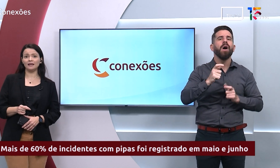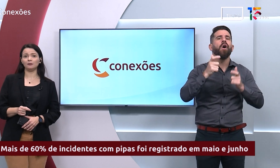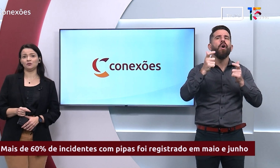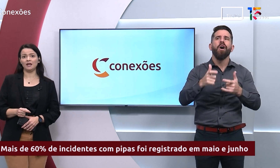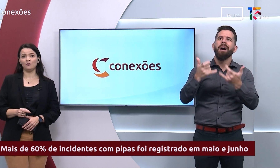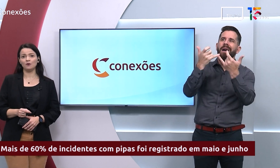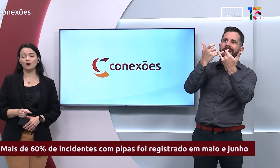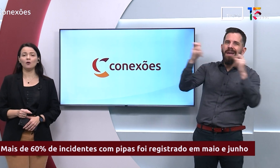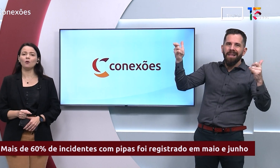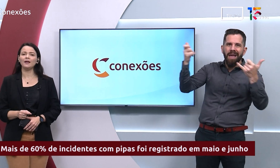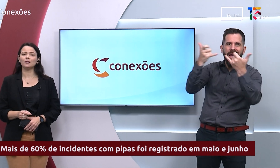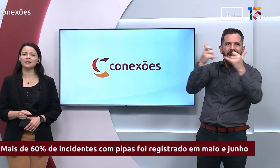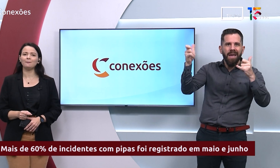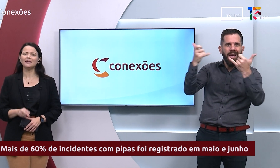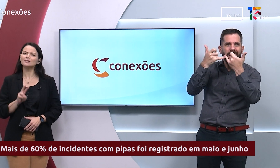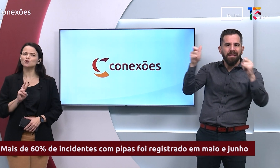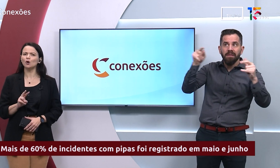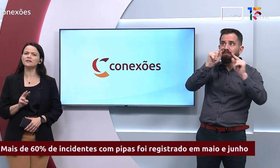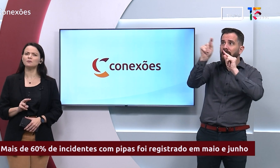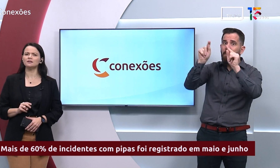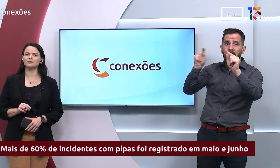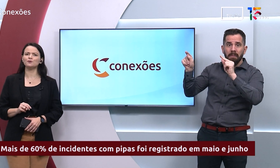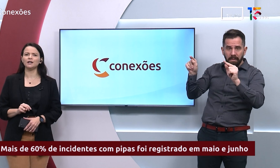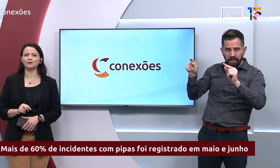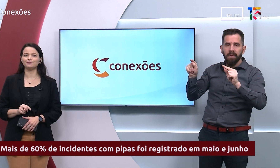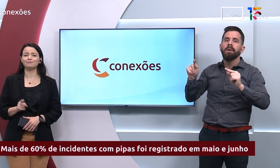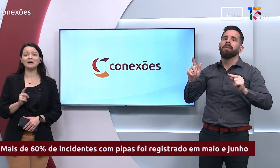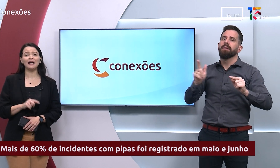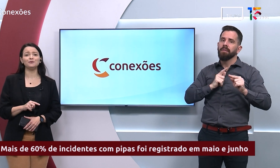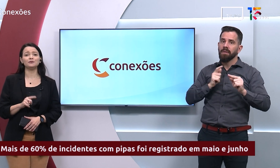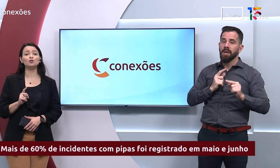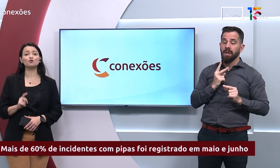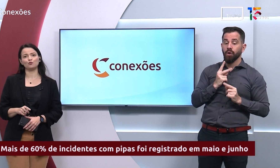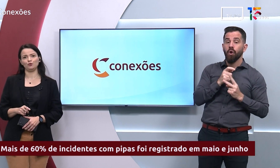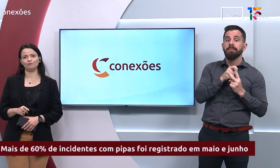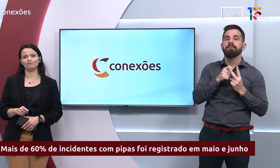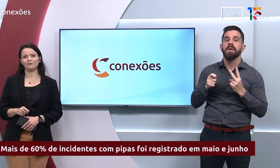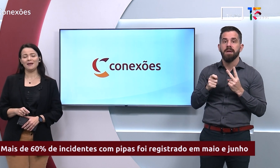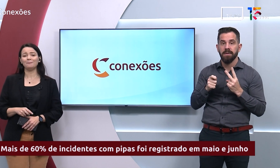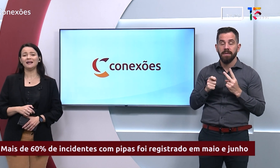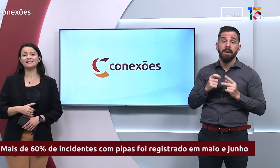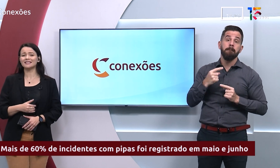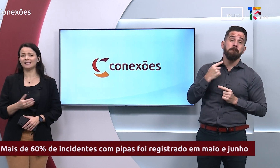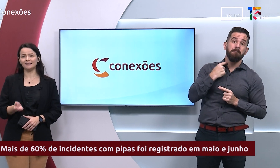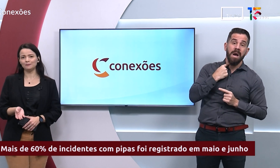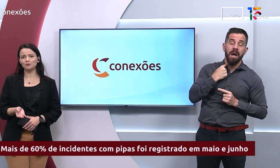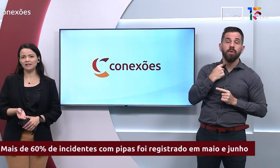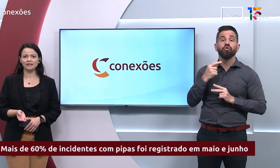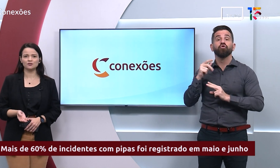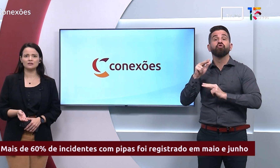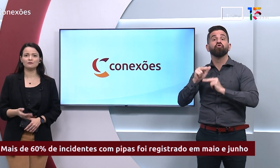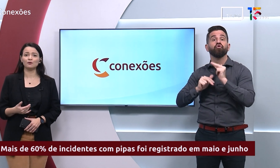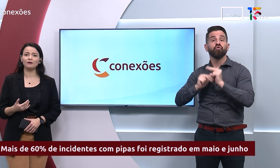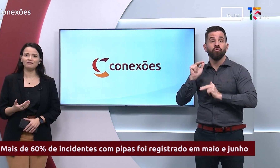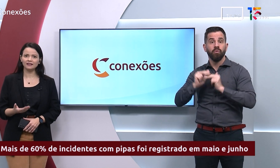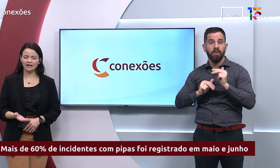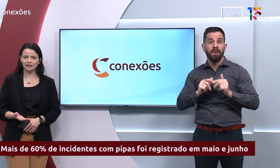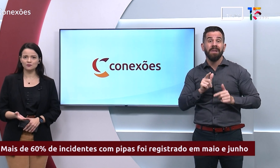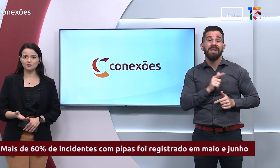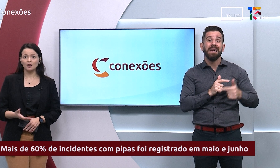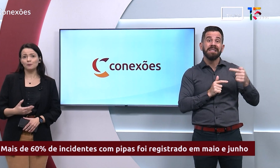registrados pela Equatorial ocorreram em apenas 2 meses do ano, maio e junho. Mais de 70 mil clientes